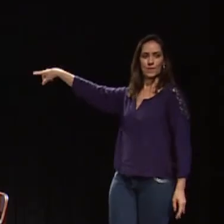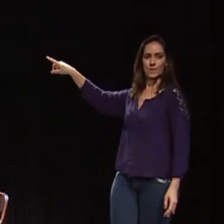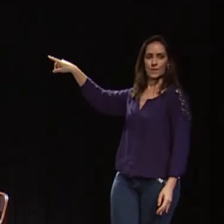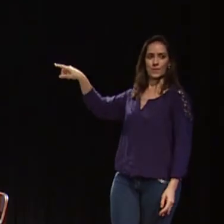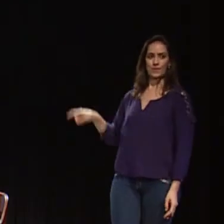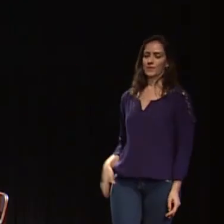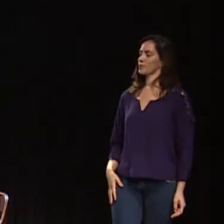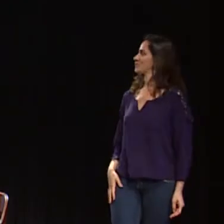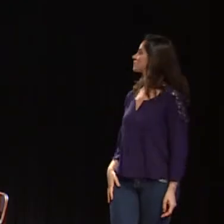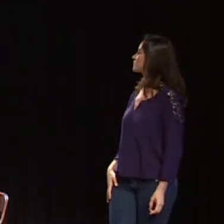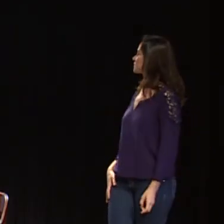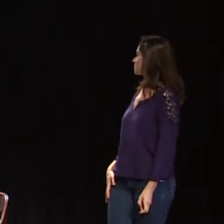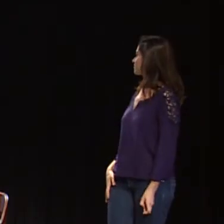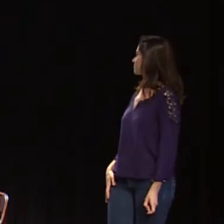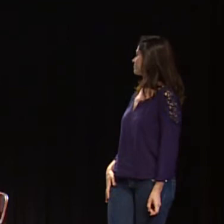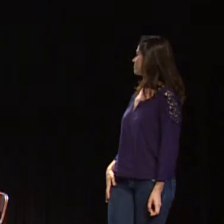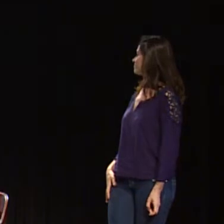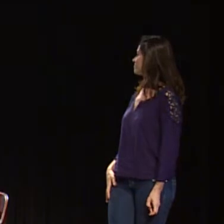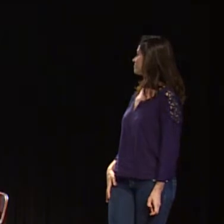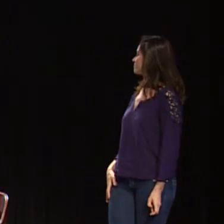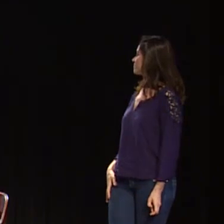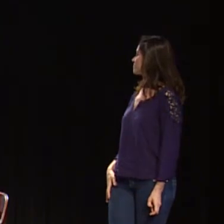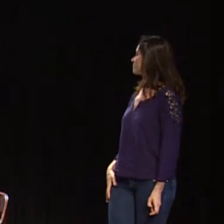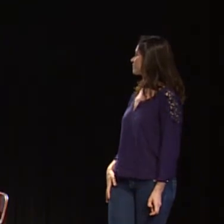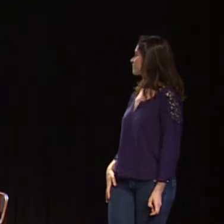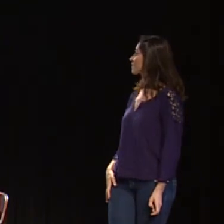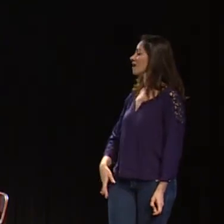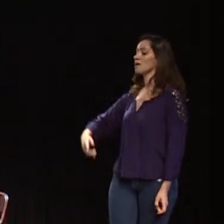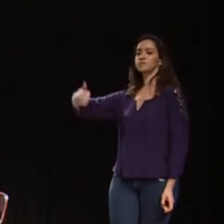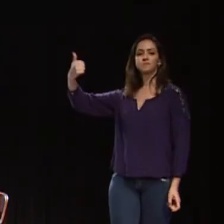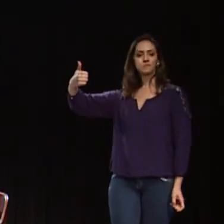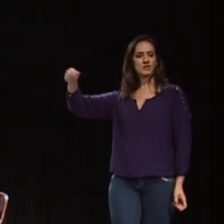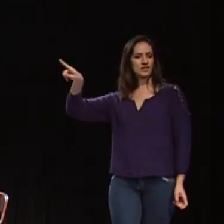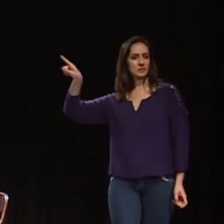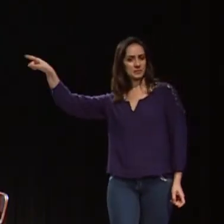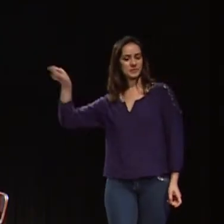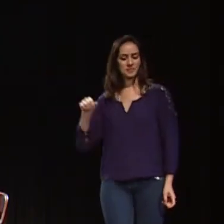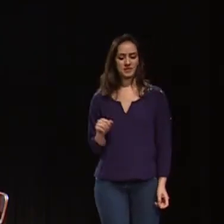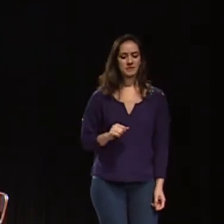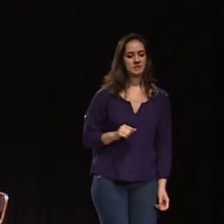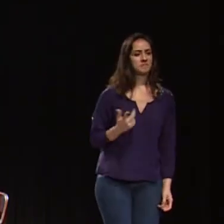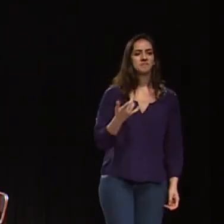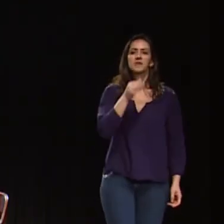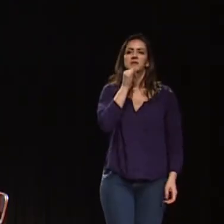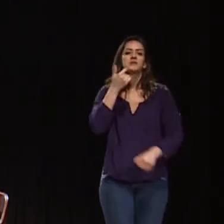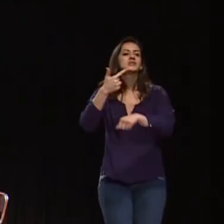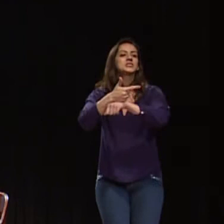dessas três cadeiras que vocês estão vendo ali? a primeira cadeira ali do canto é